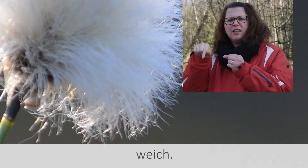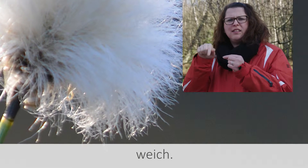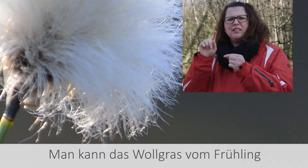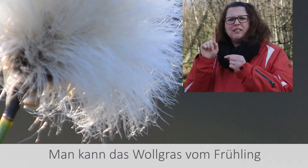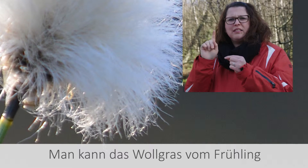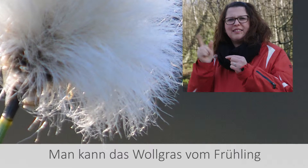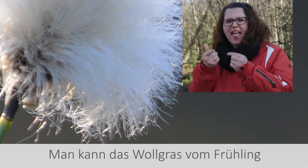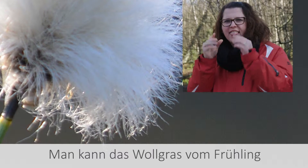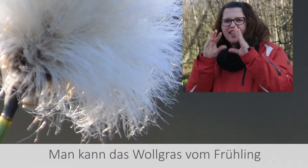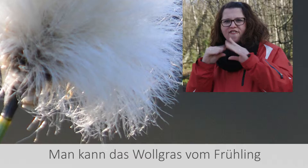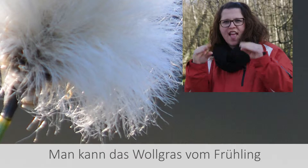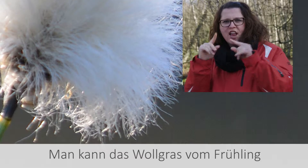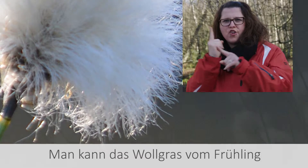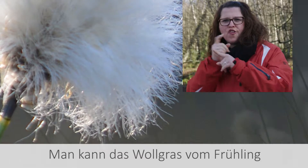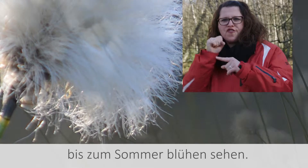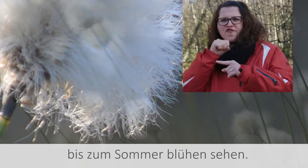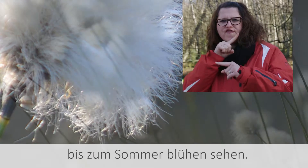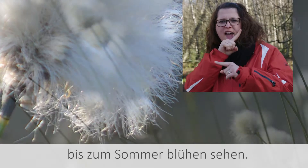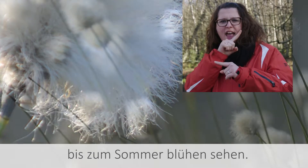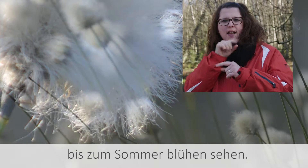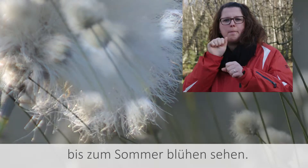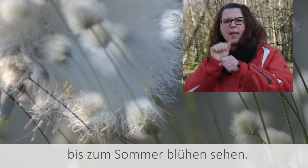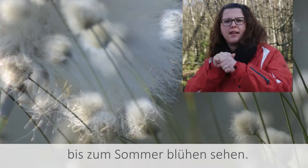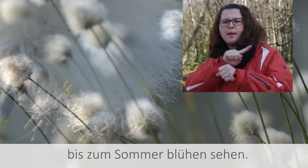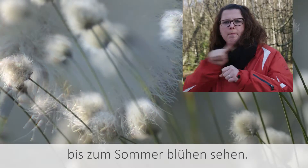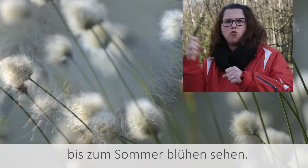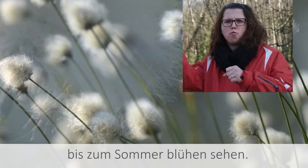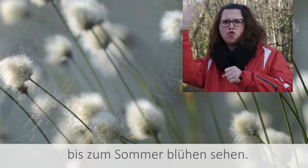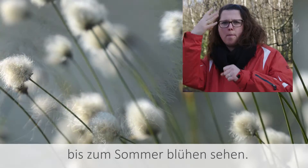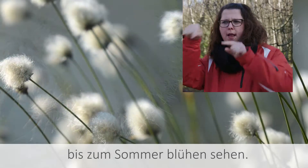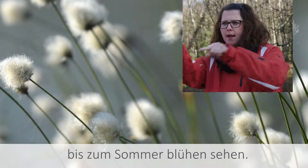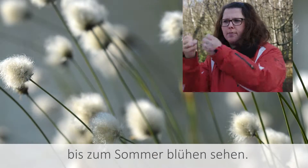Man kann das Wollgras vom Frühling bis zum Sommer blühen sehen.